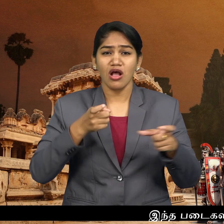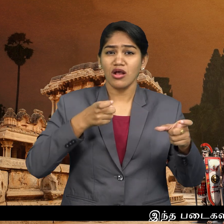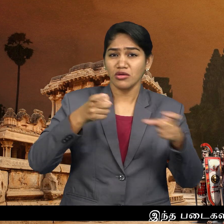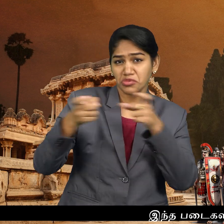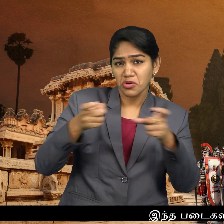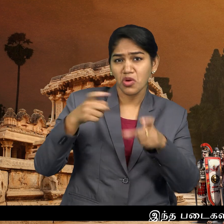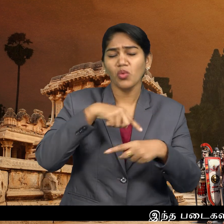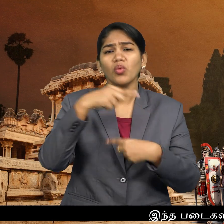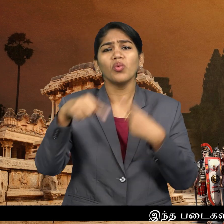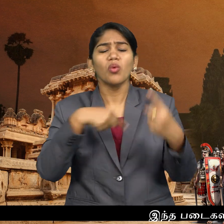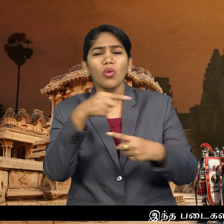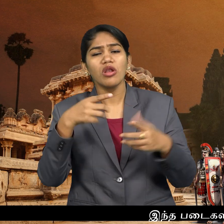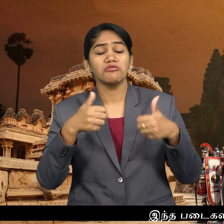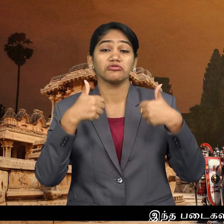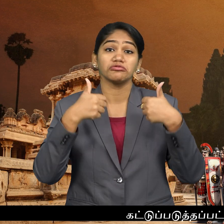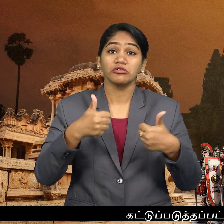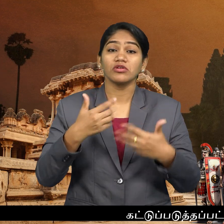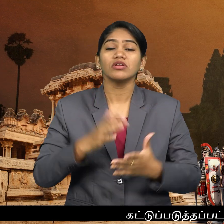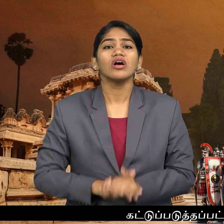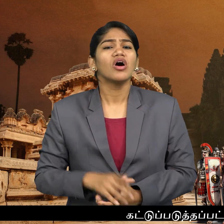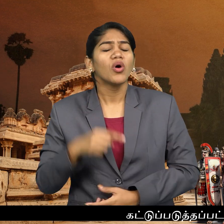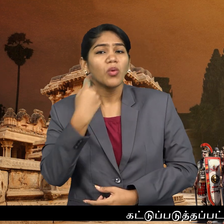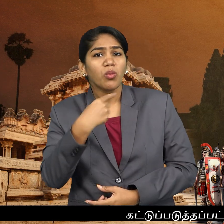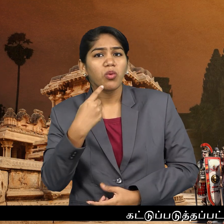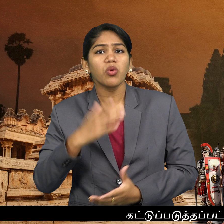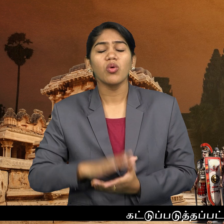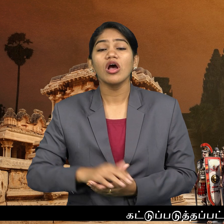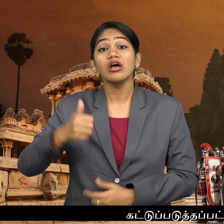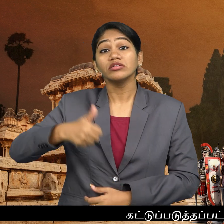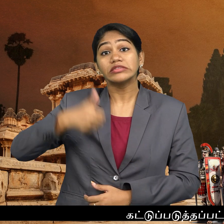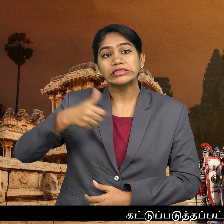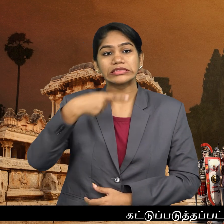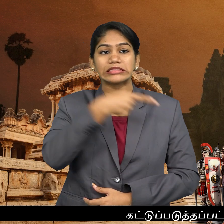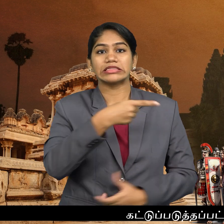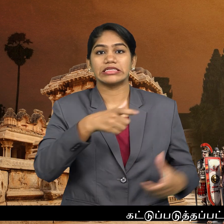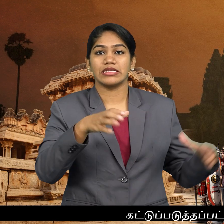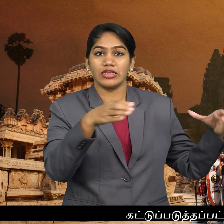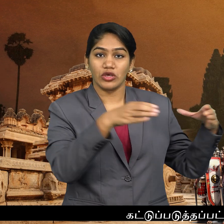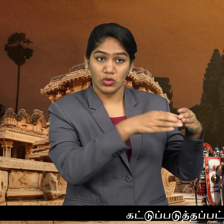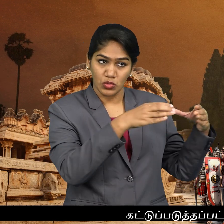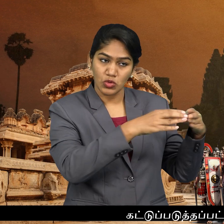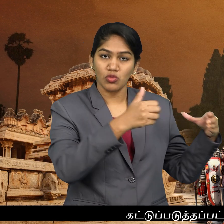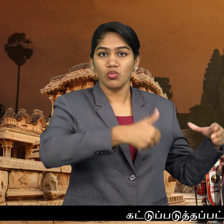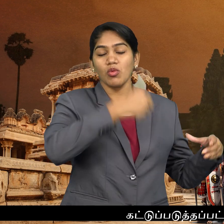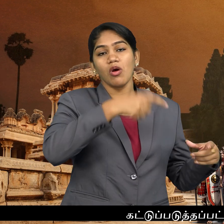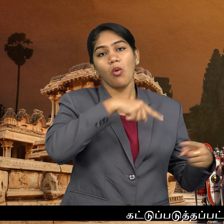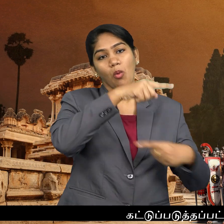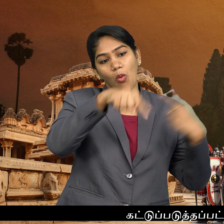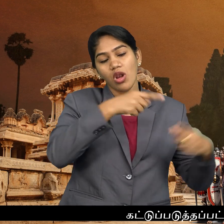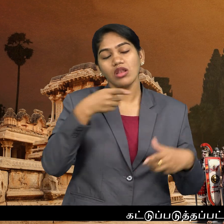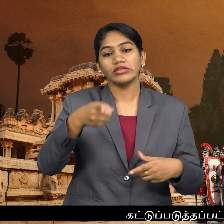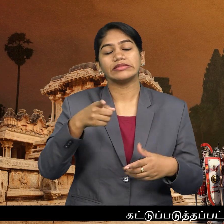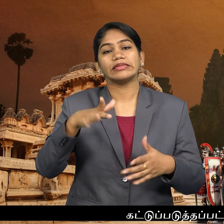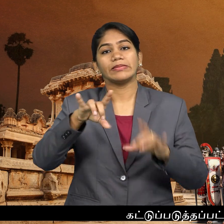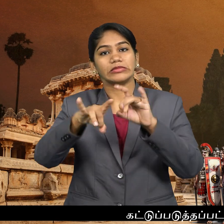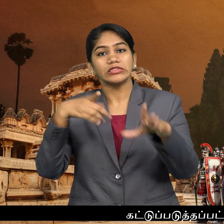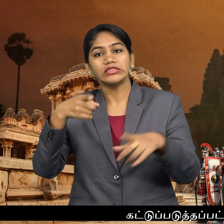இந்த படைகளின் தளபதிகளால் கட்டுப்படுத்தப்பட்டு நிர்வகிக்கப்பட்டது.